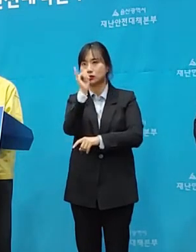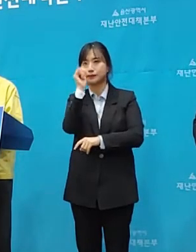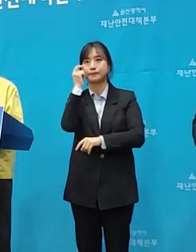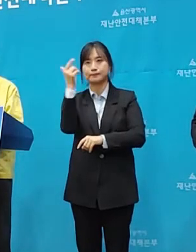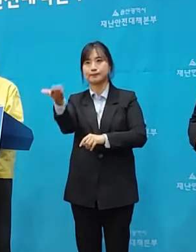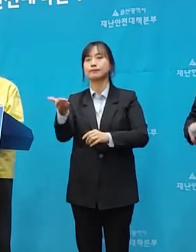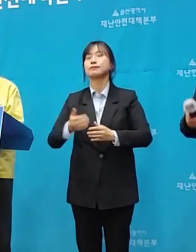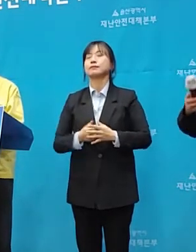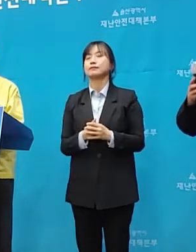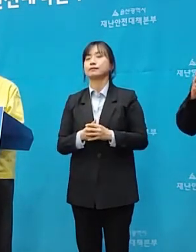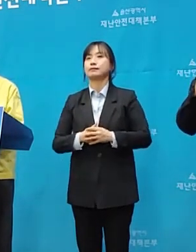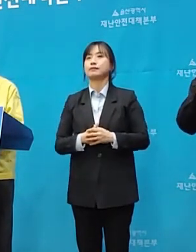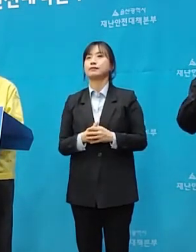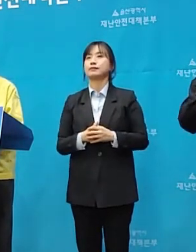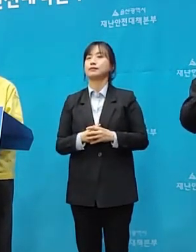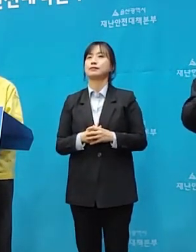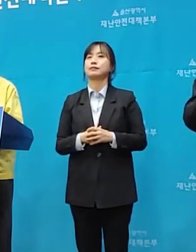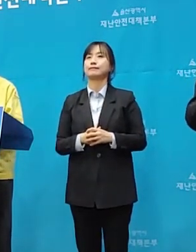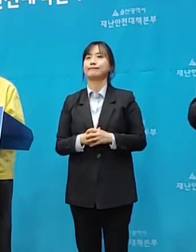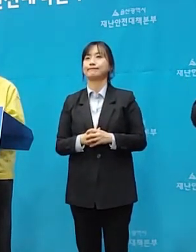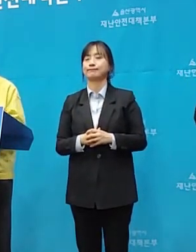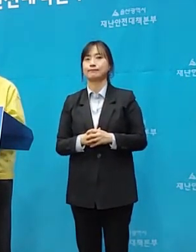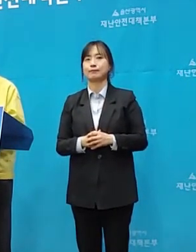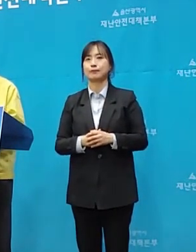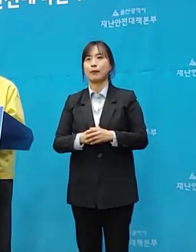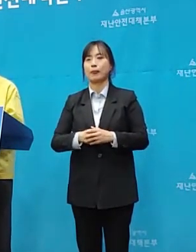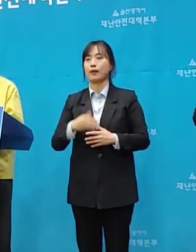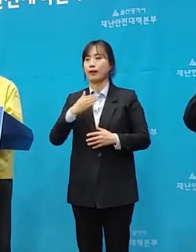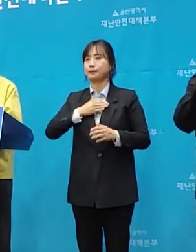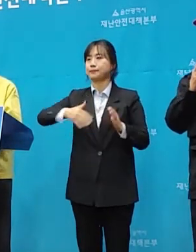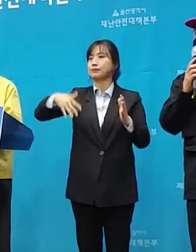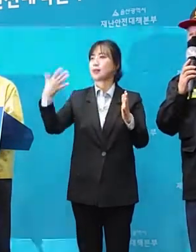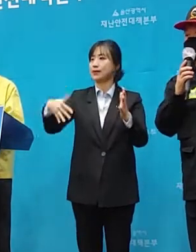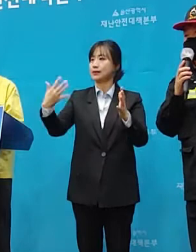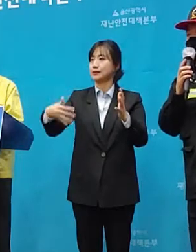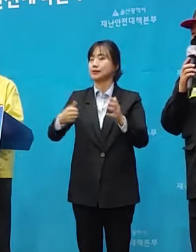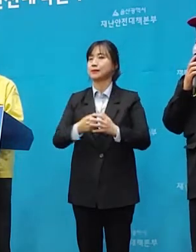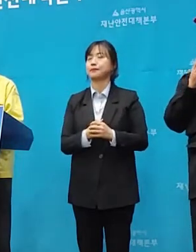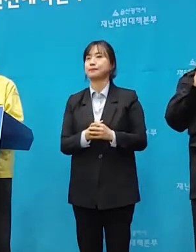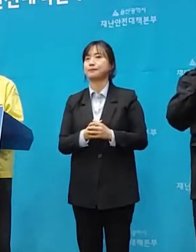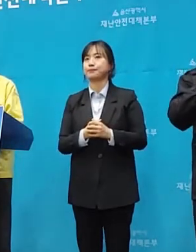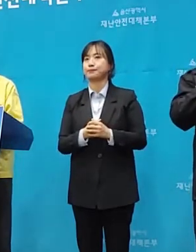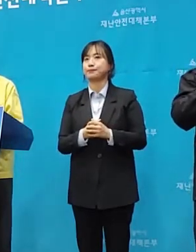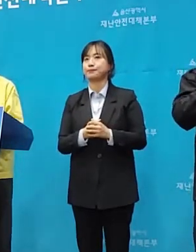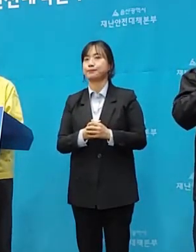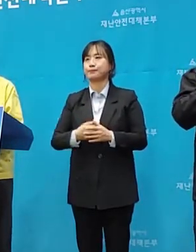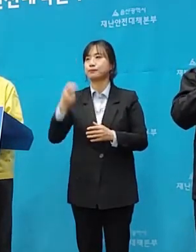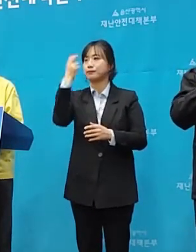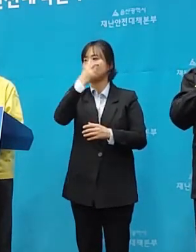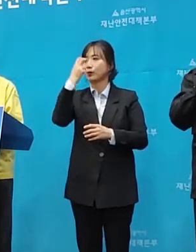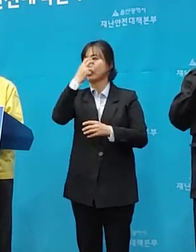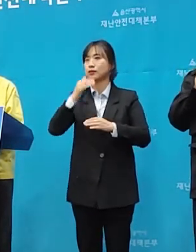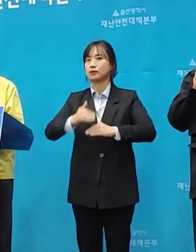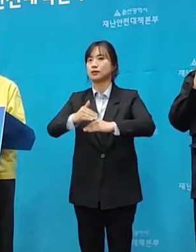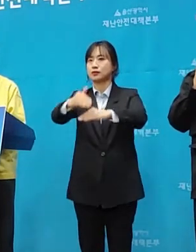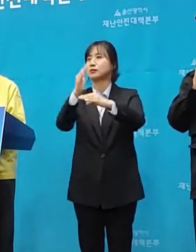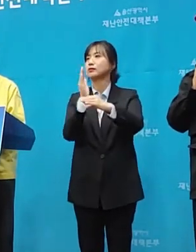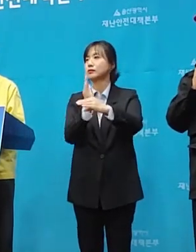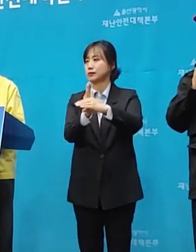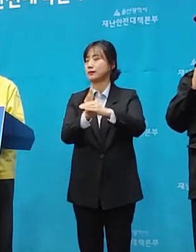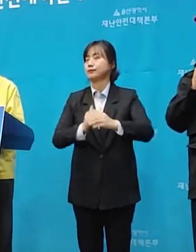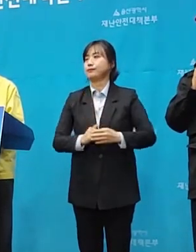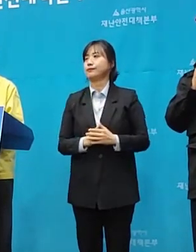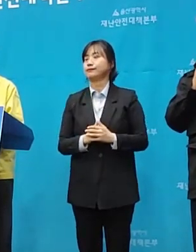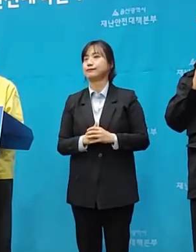있으신지 두 가지 확인 부탁드리겠습니다. 네, 저희들 아직까지 지금 본격적인 조사에 착수를